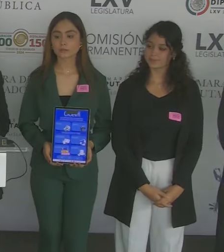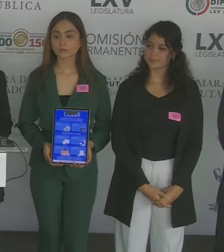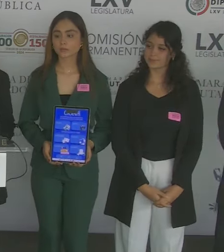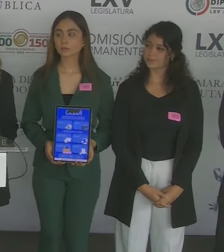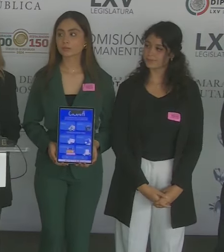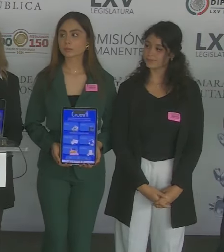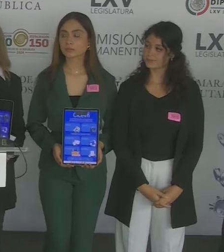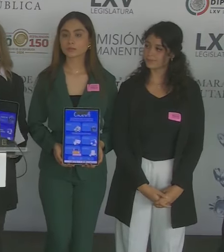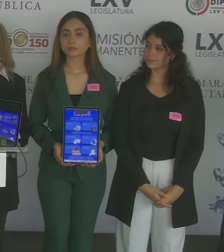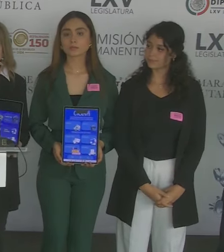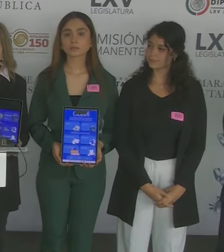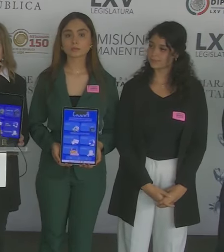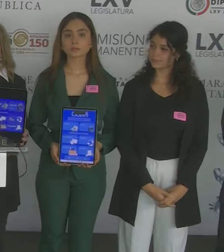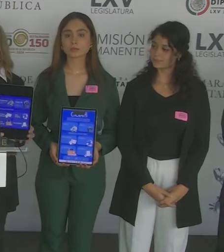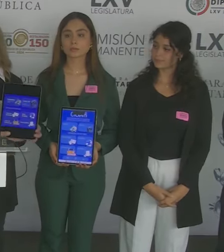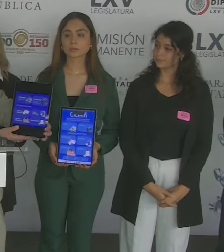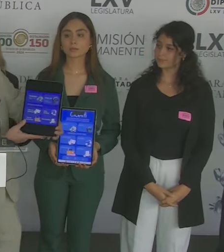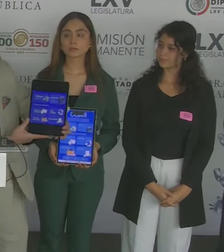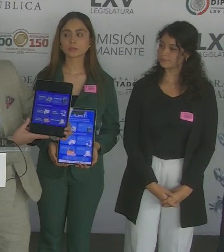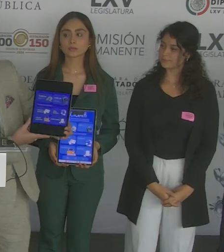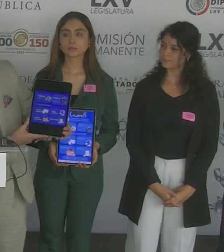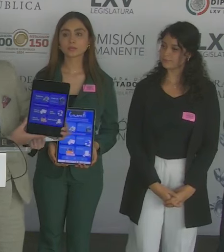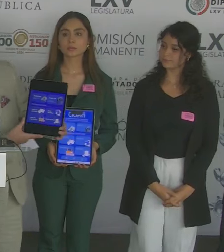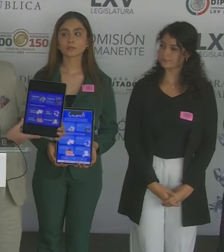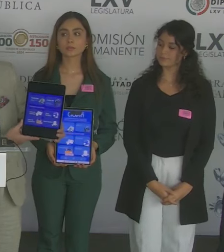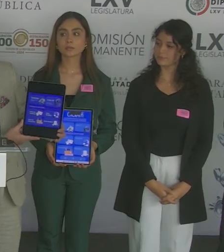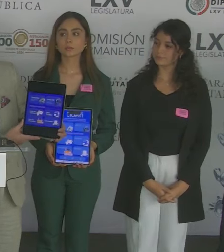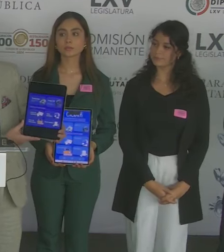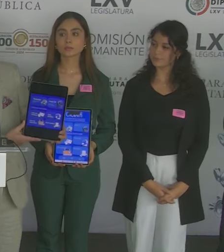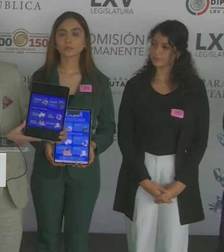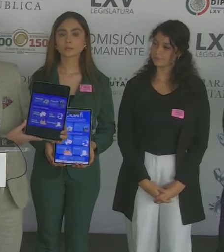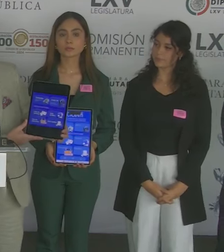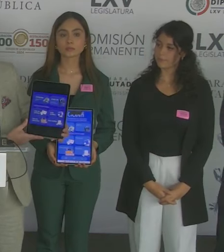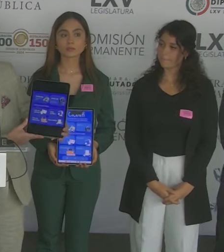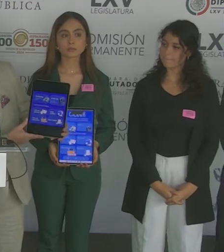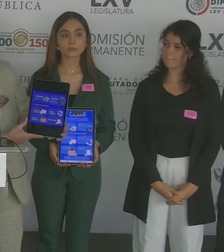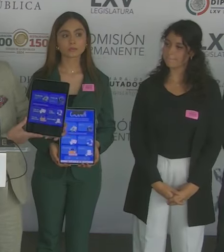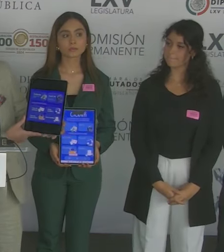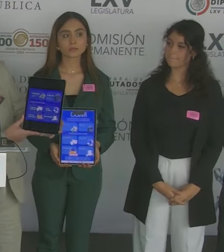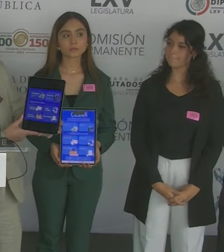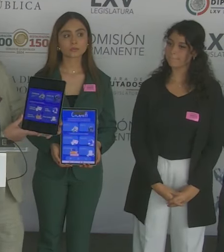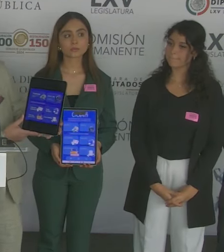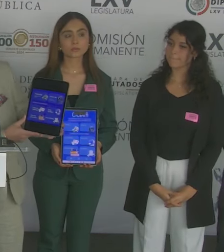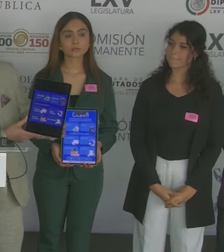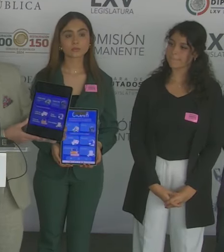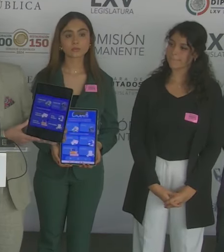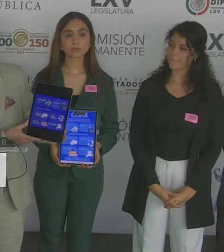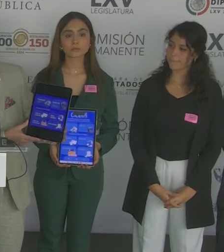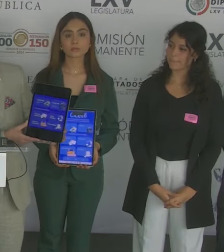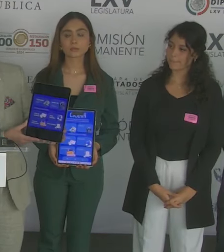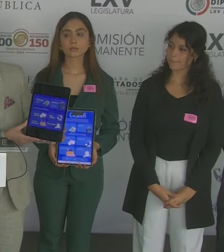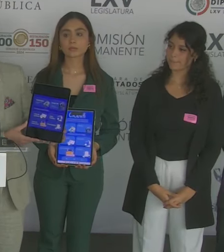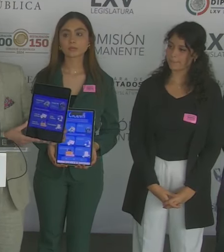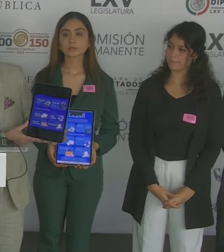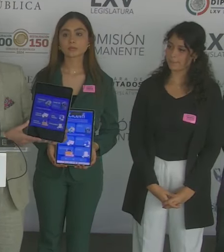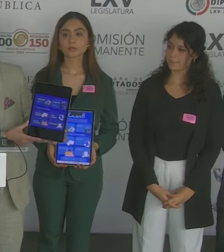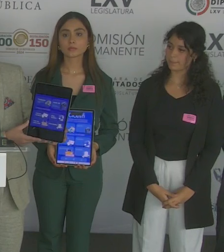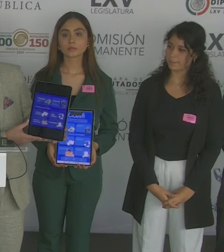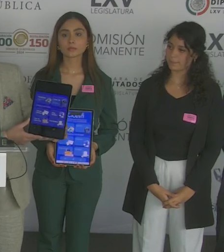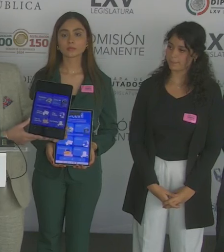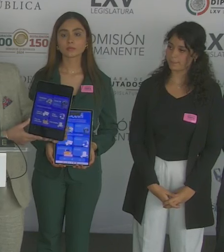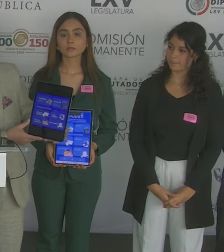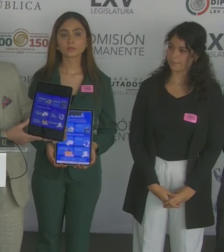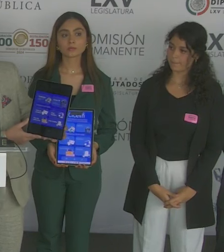desarrolladores Muy buenos días mi nombre es Diego Ayala les vamos a presentar el producto final este producto final se va a instalar tanto en escuelas como en